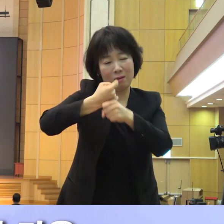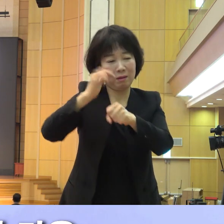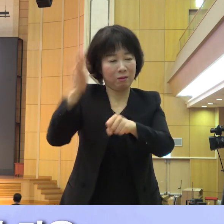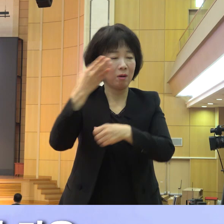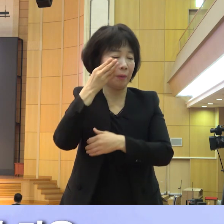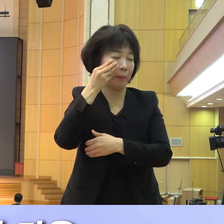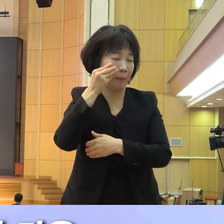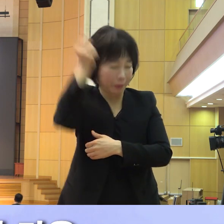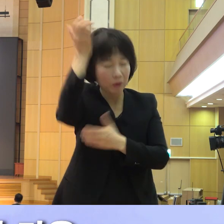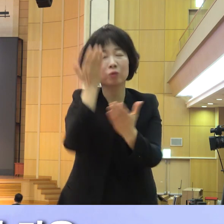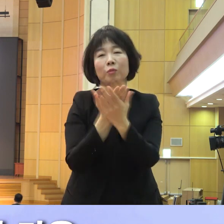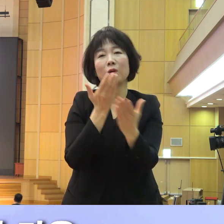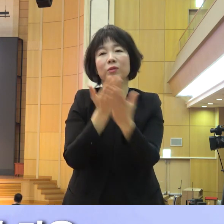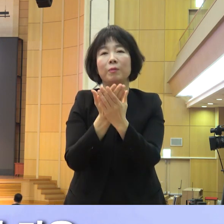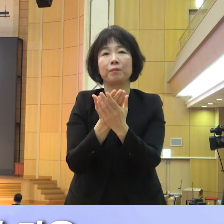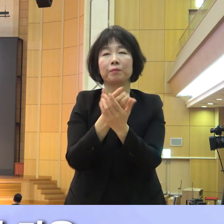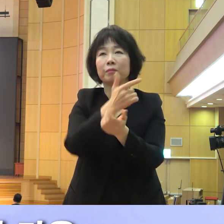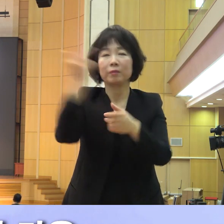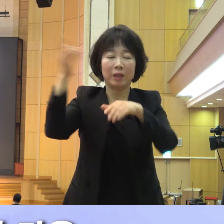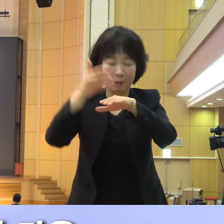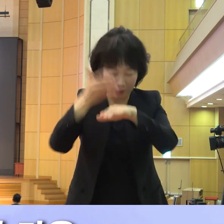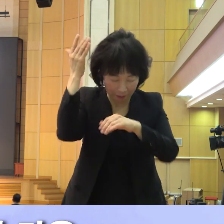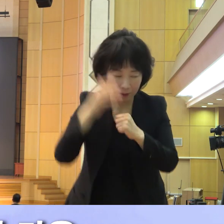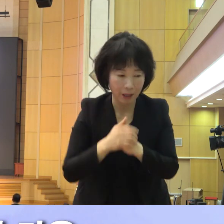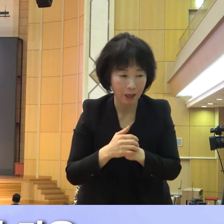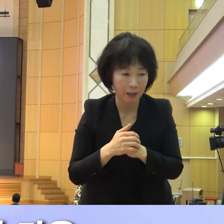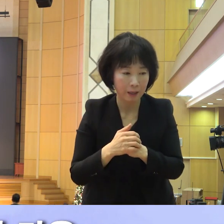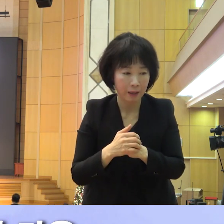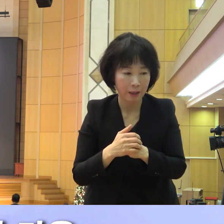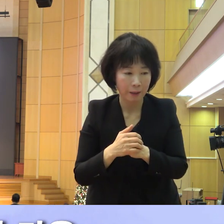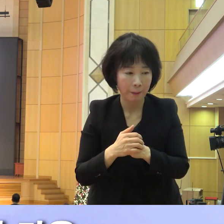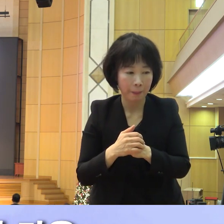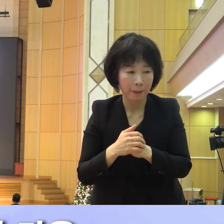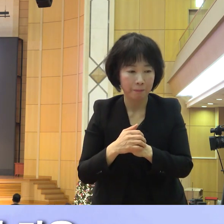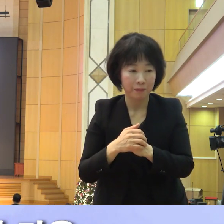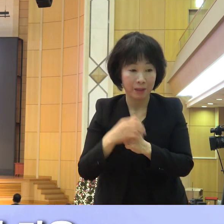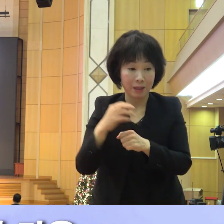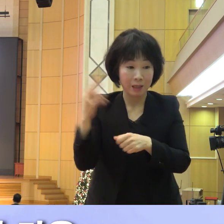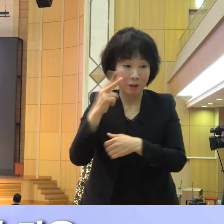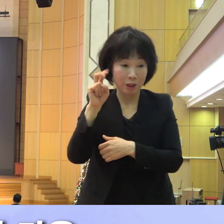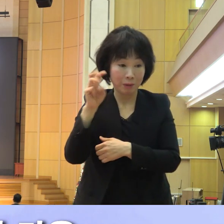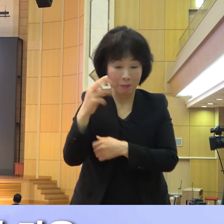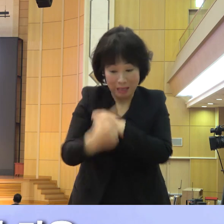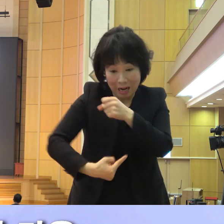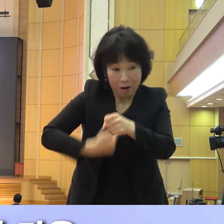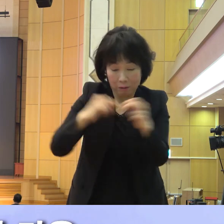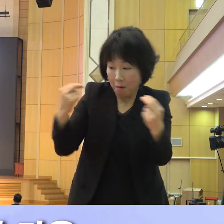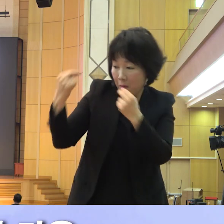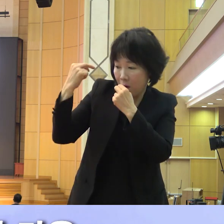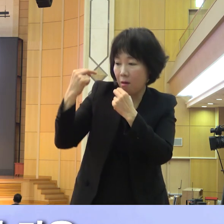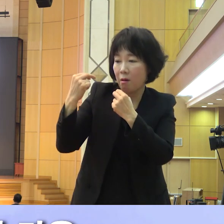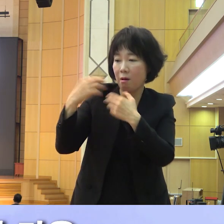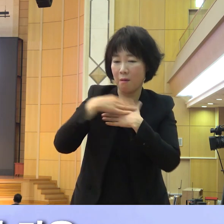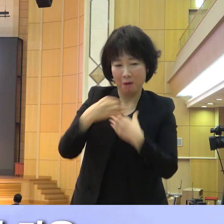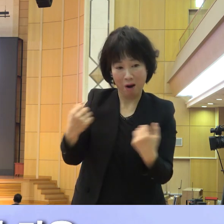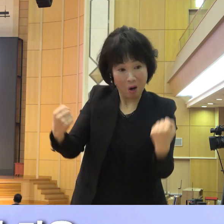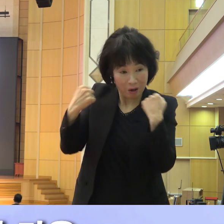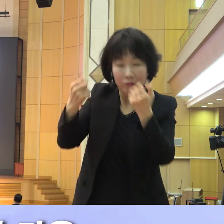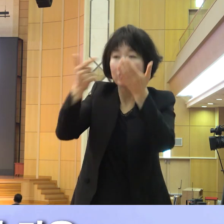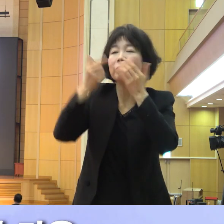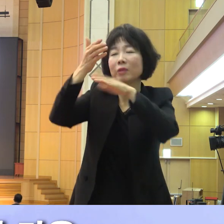되어지기를 원합니다. 하나님 감사드립니다. 한 해를 지켜주신 하나님께 감사합니다. 이제